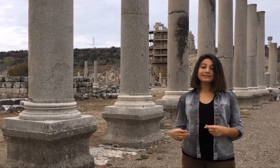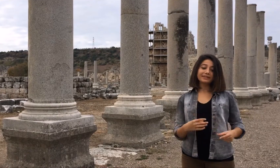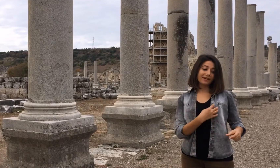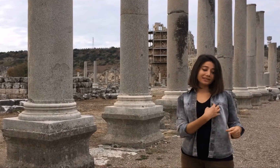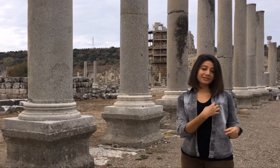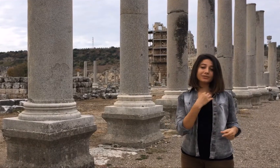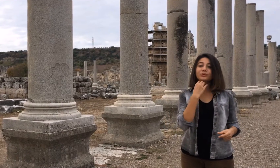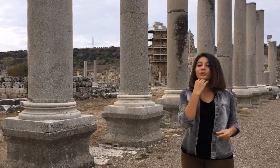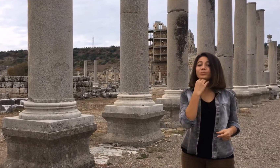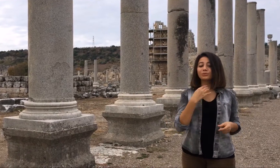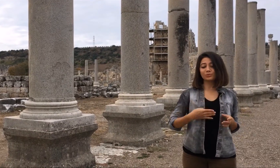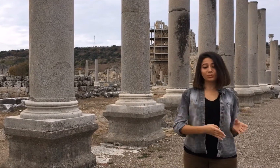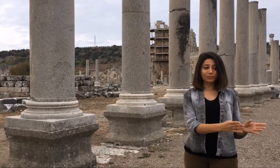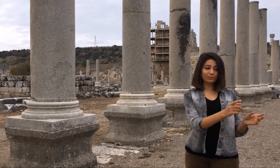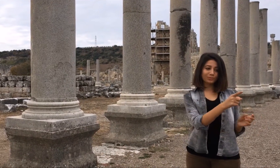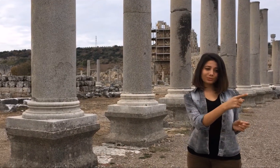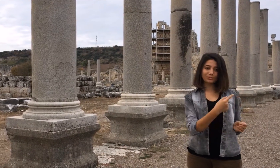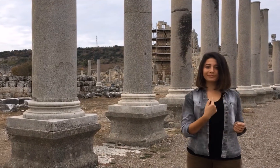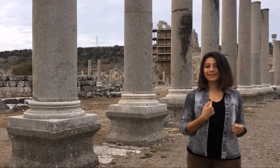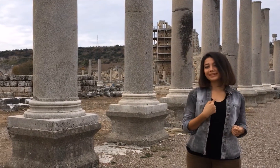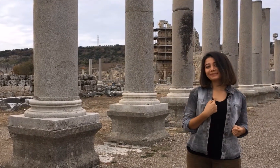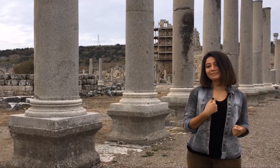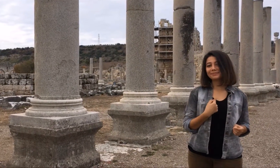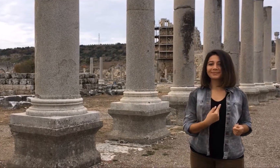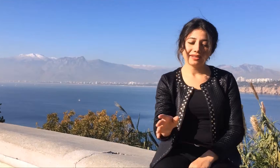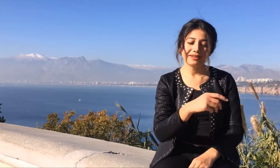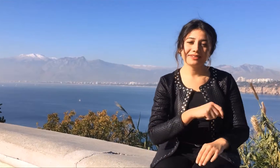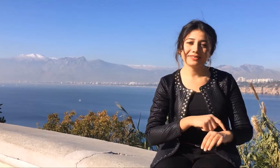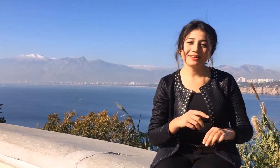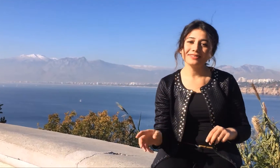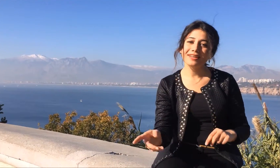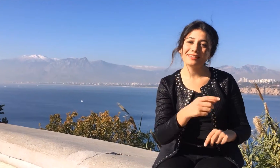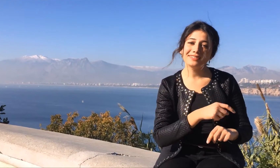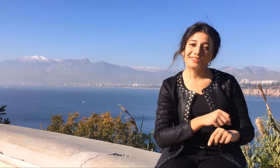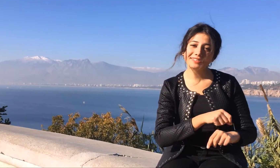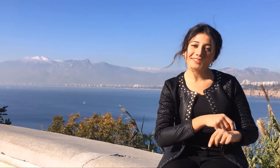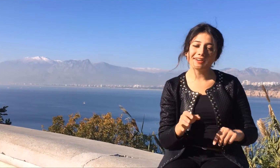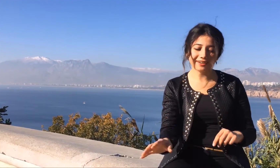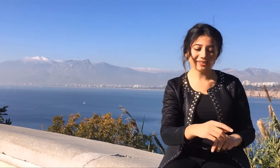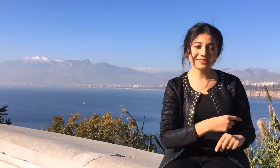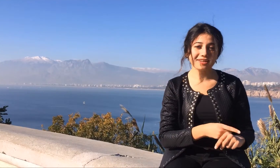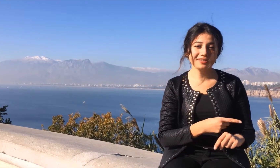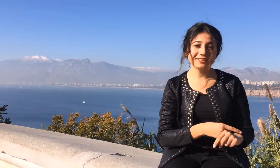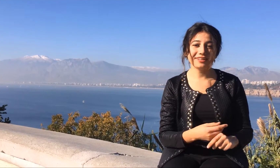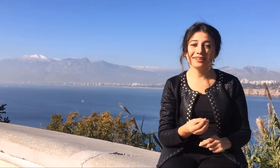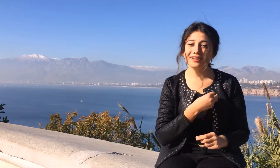dolu yolumsun benim. Her saat, her dakika, her saniye